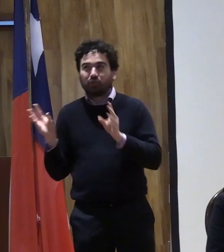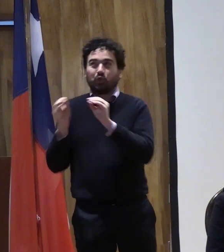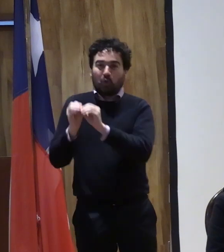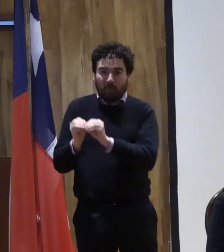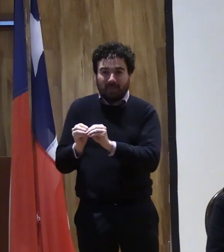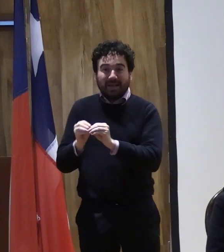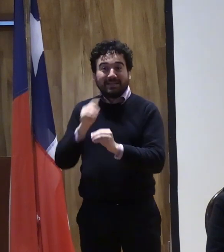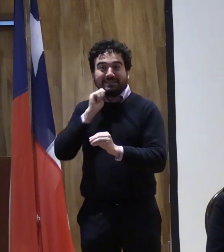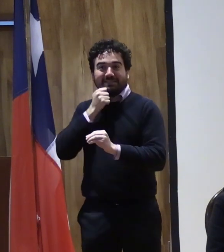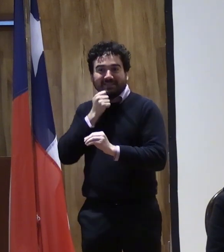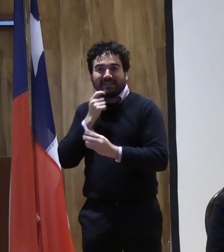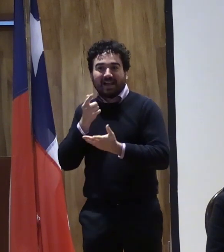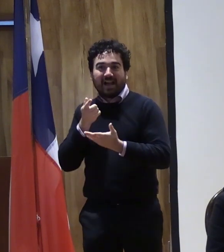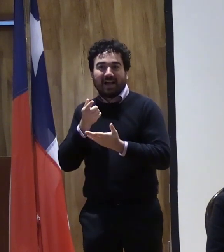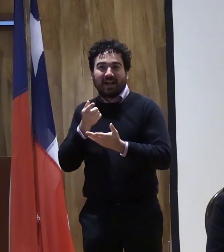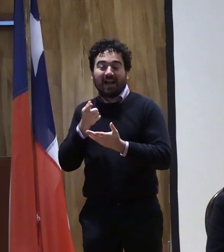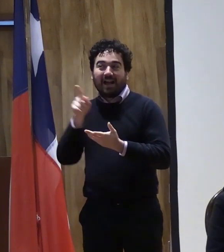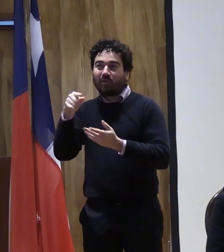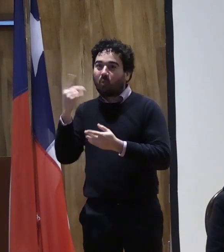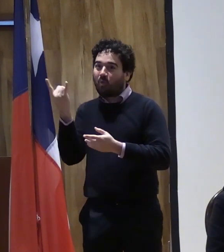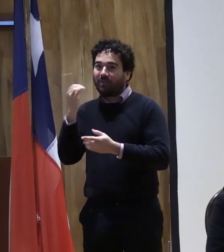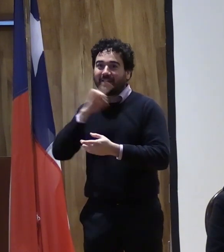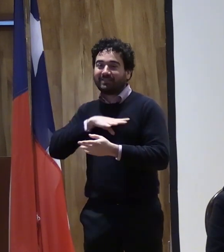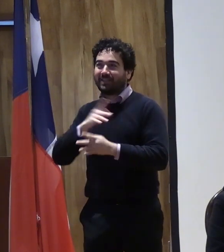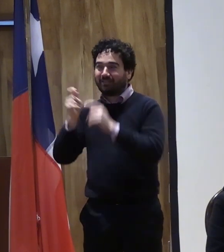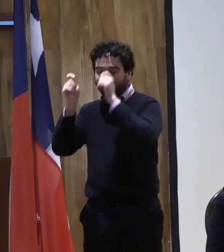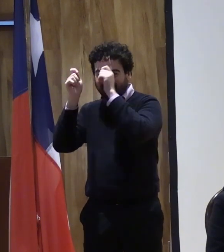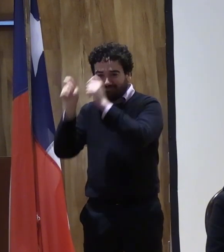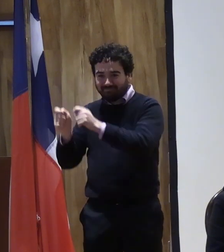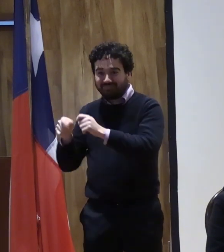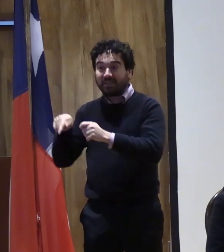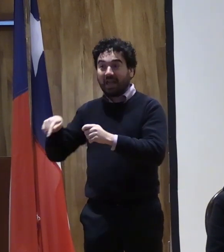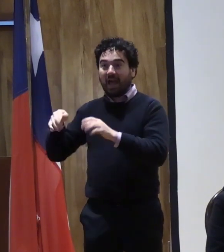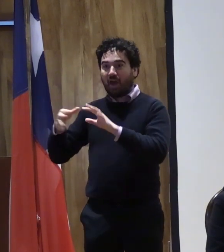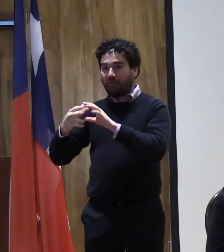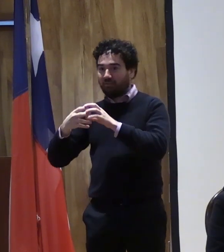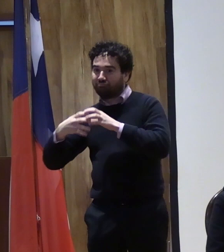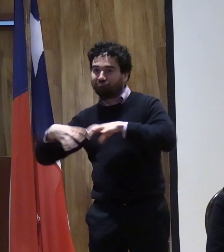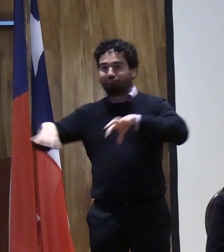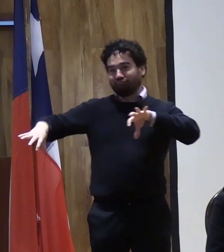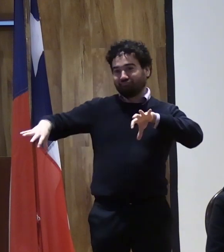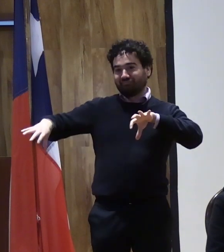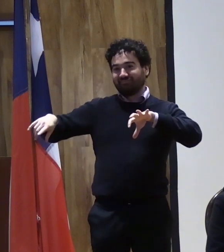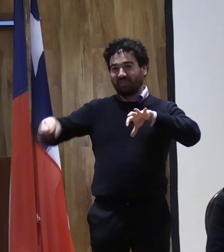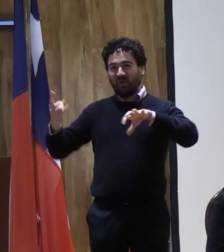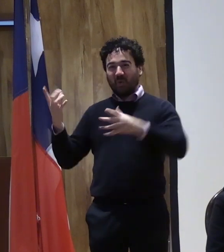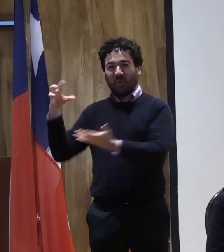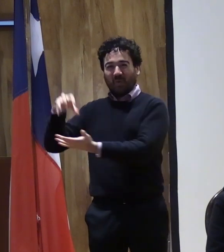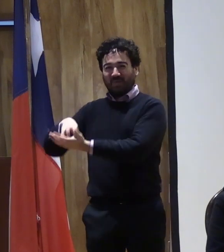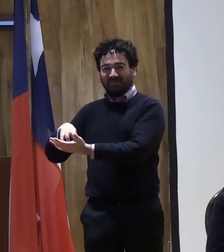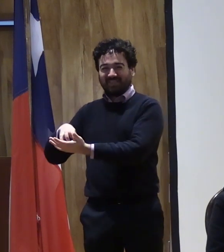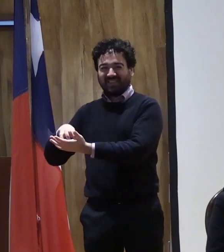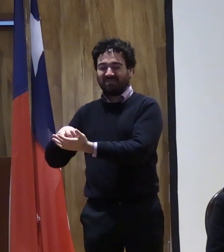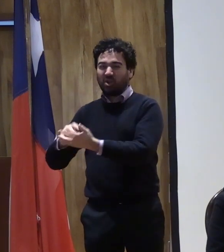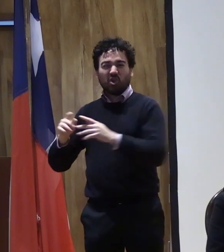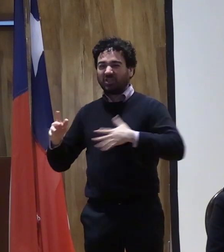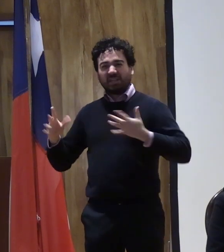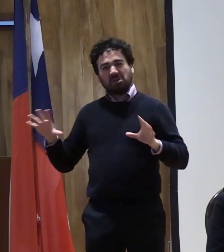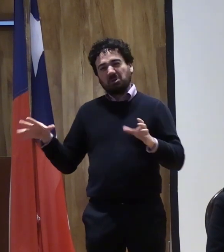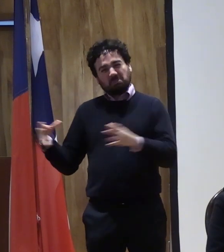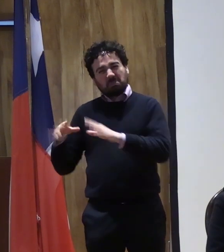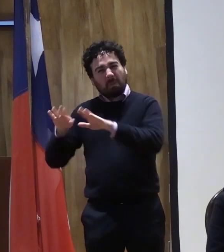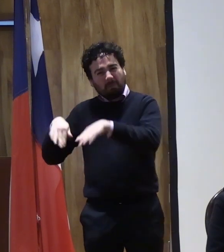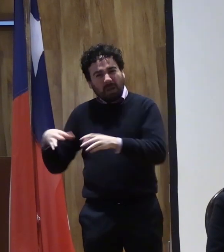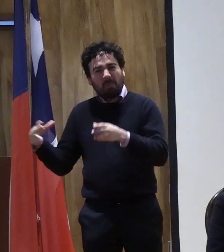siempre fue para mí la Universidad de Chile. Ahora ustedes dicen que es otra cosa, pero para mí yo sigo siendo anticuado. Esto era el